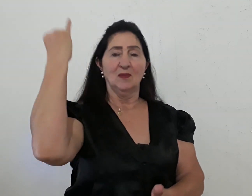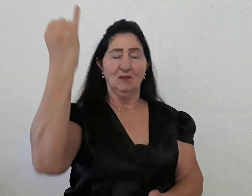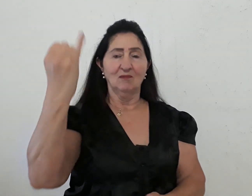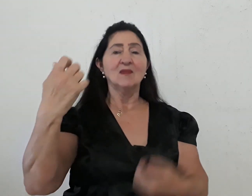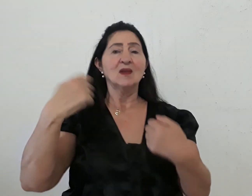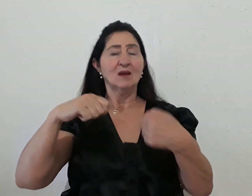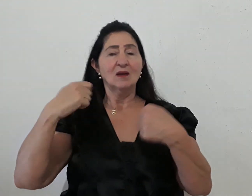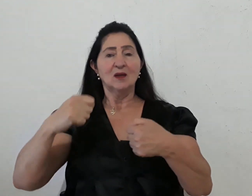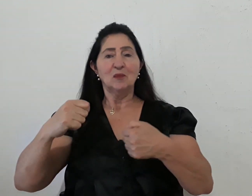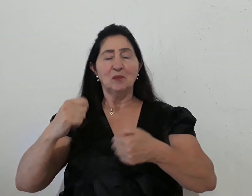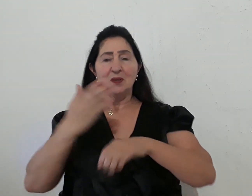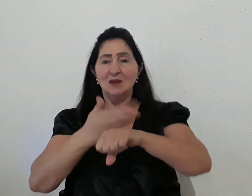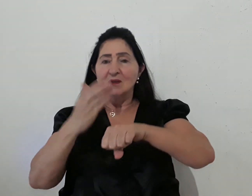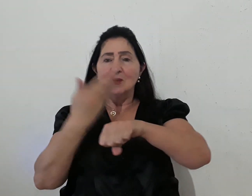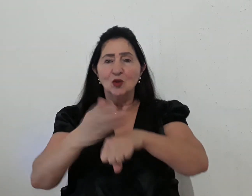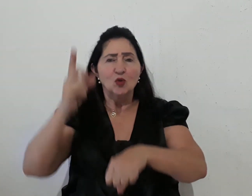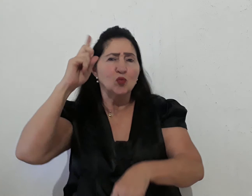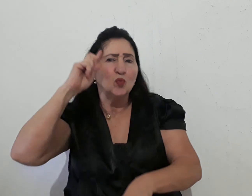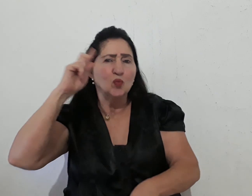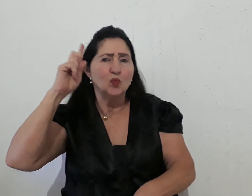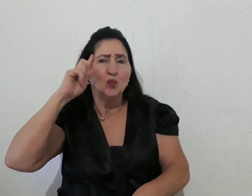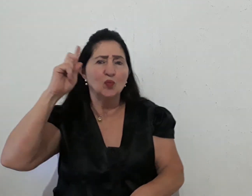um exercício diário.